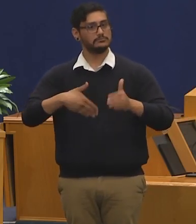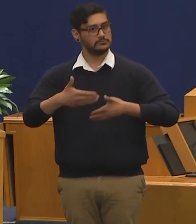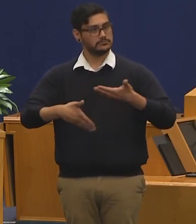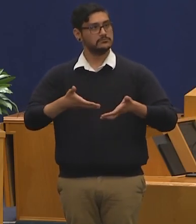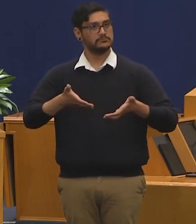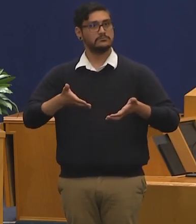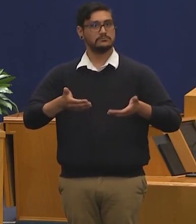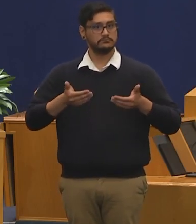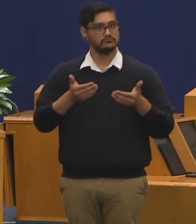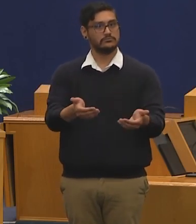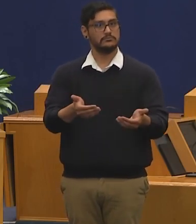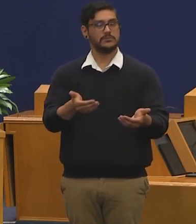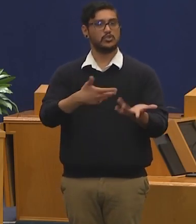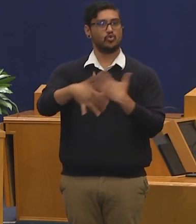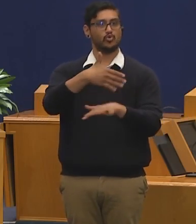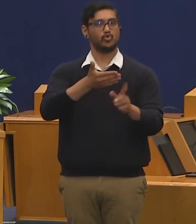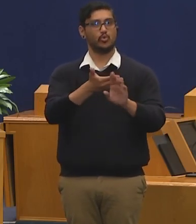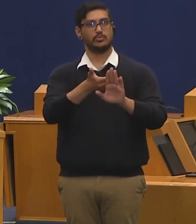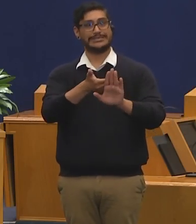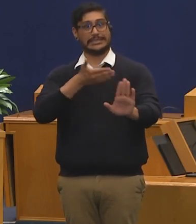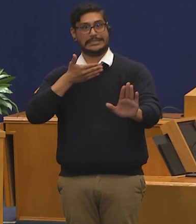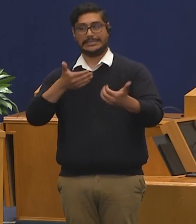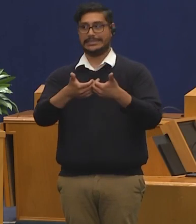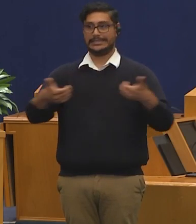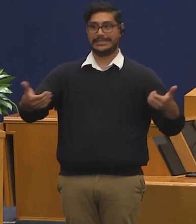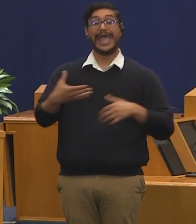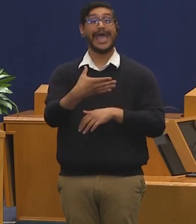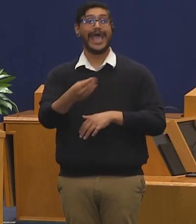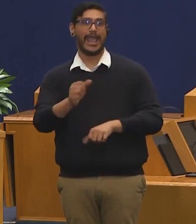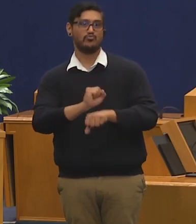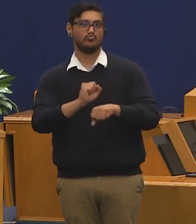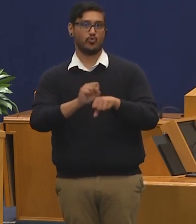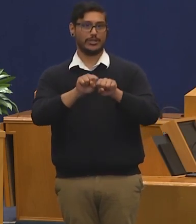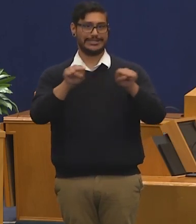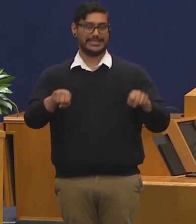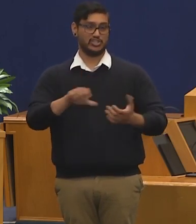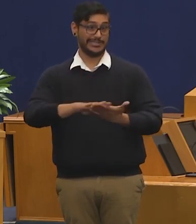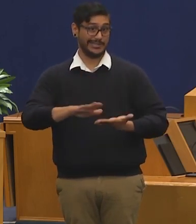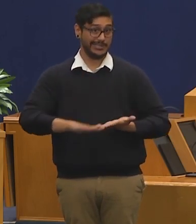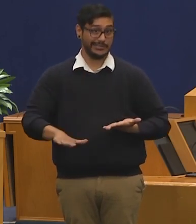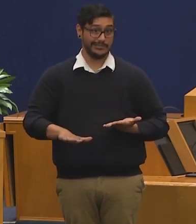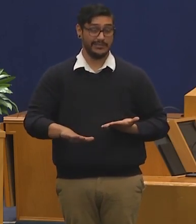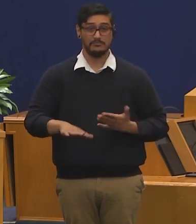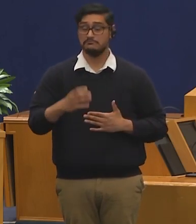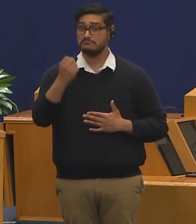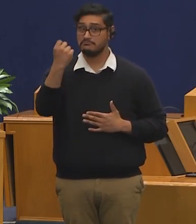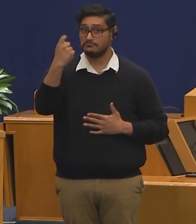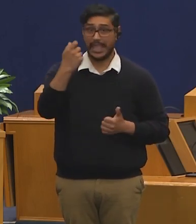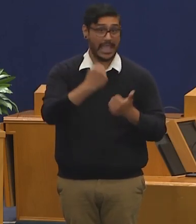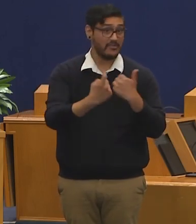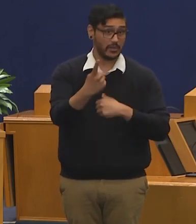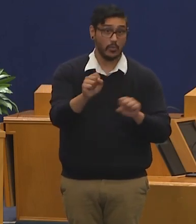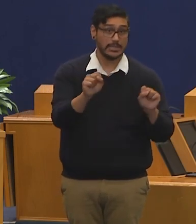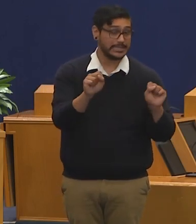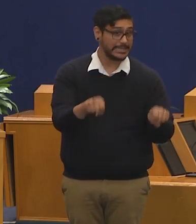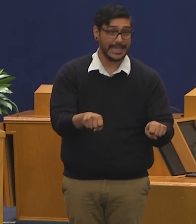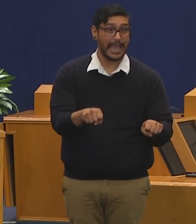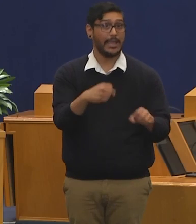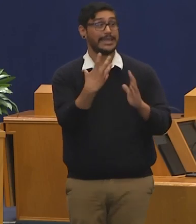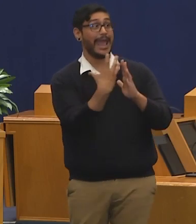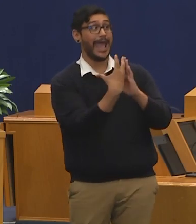distanciamiento físico y limpieza de su lugar de trabajo. Todos podemos participar en actividades en el aire